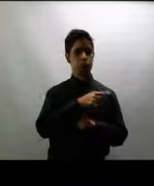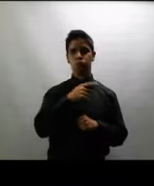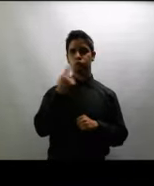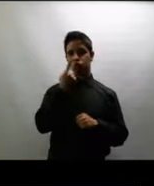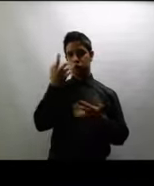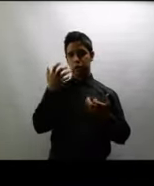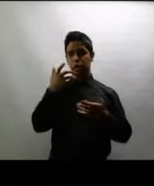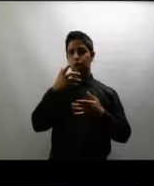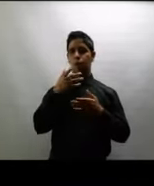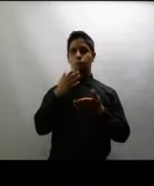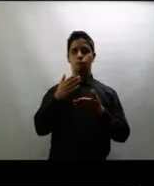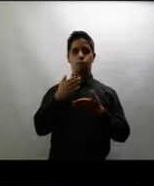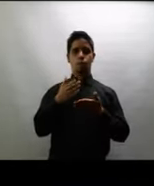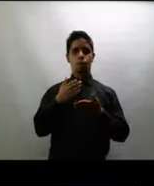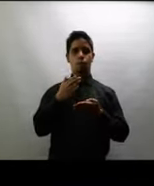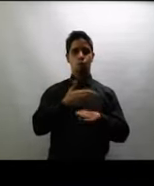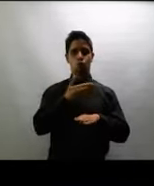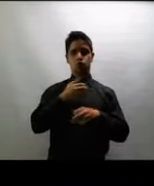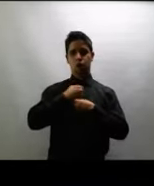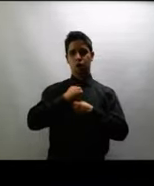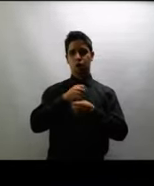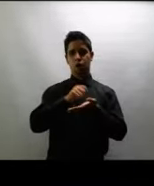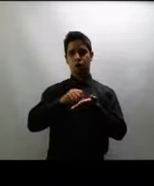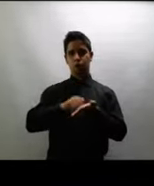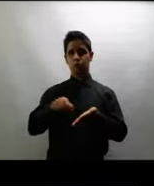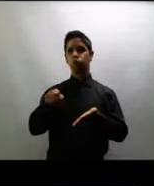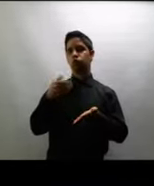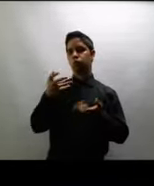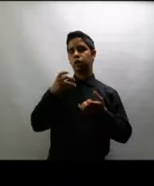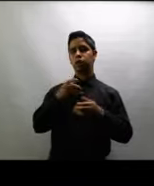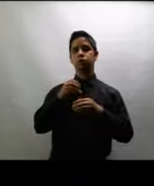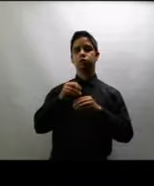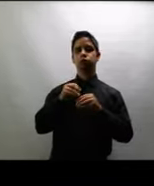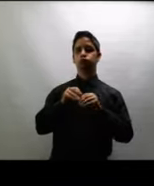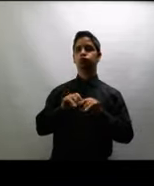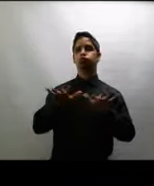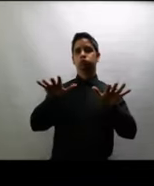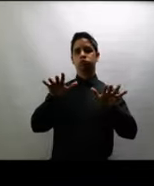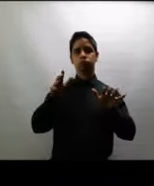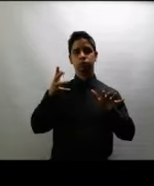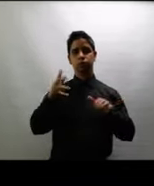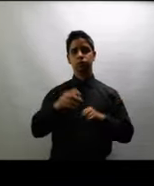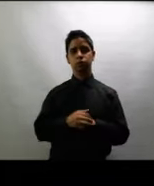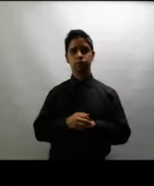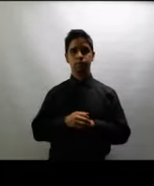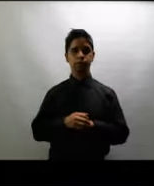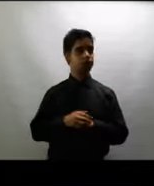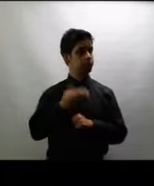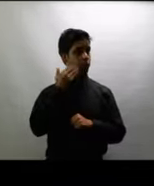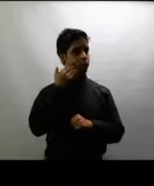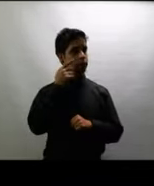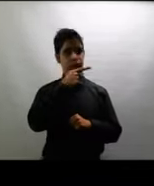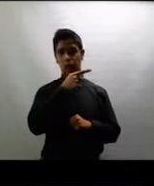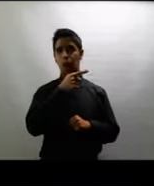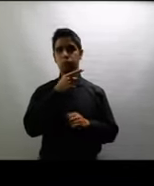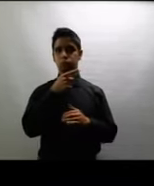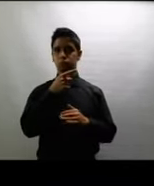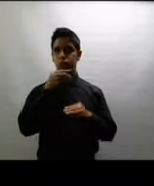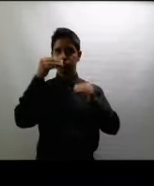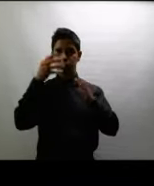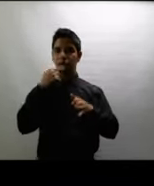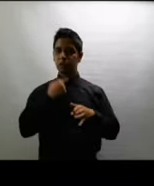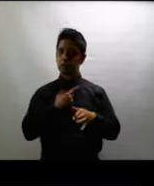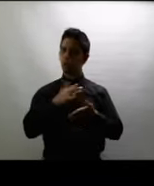habías compuesto. Yo quería de amigos. Tener en algún momento las composiciones, ya que mis profesores me habían dicho que valía la pena, porque